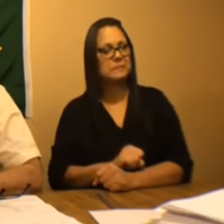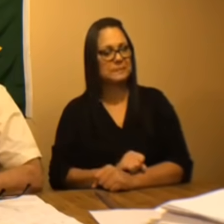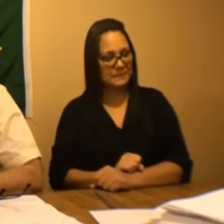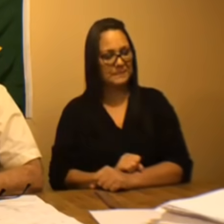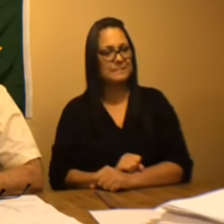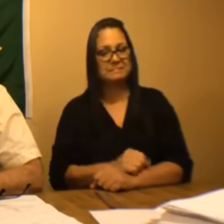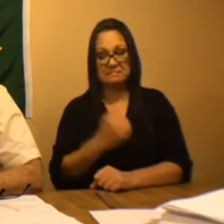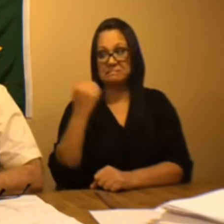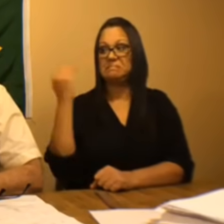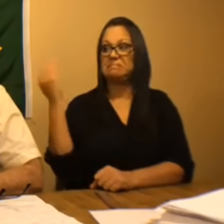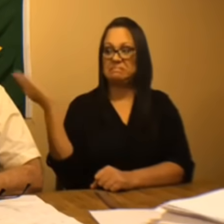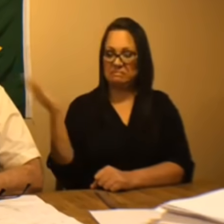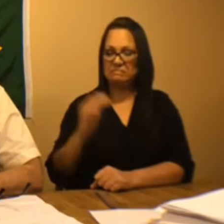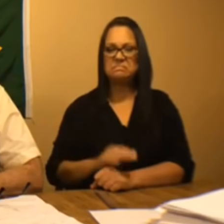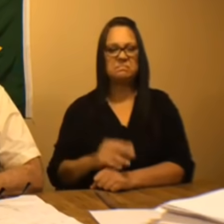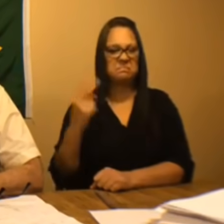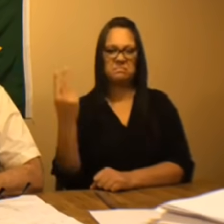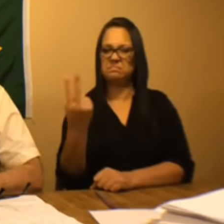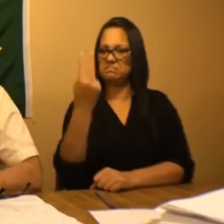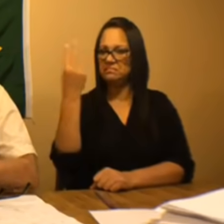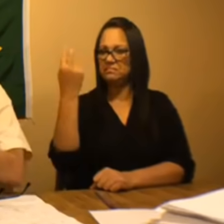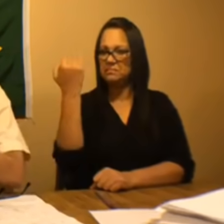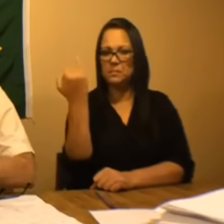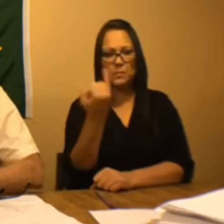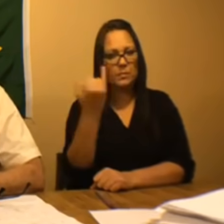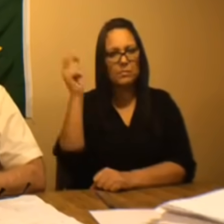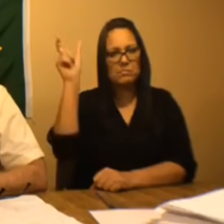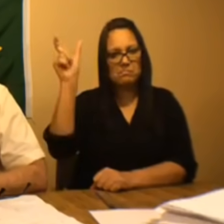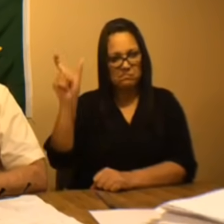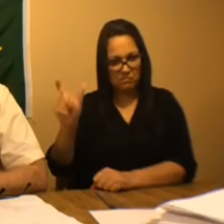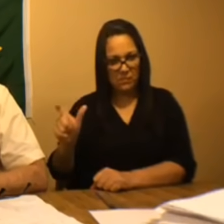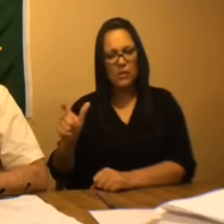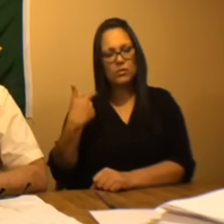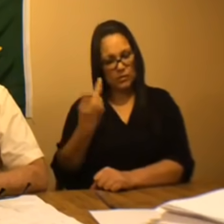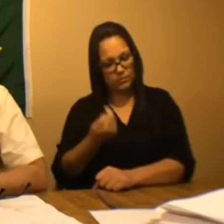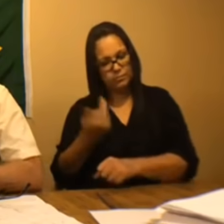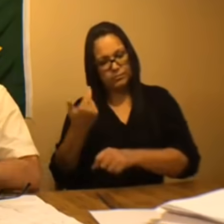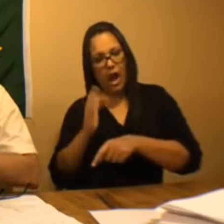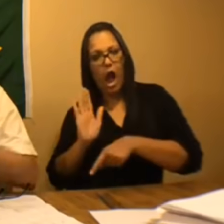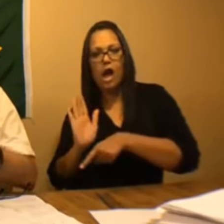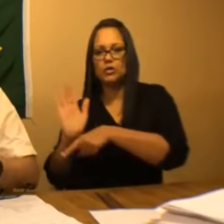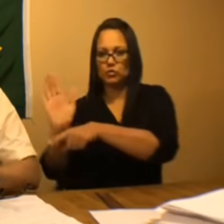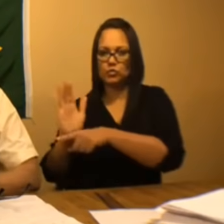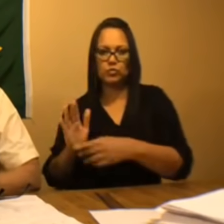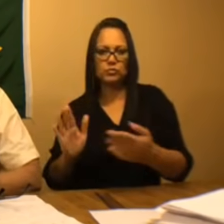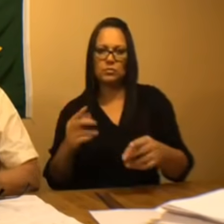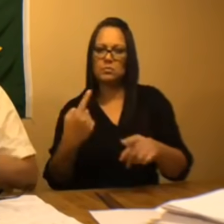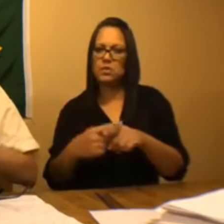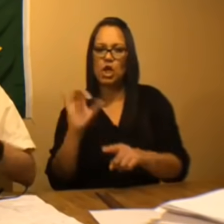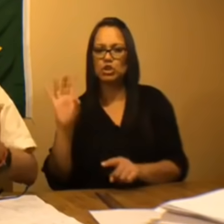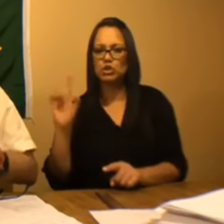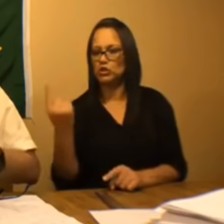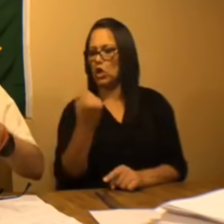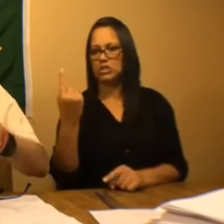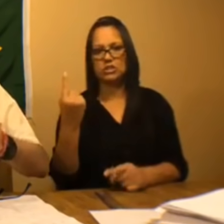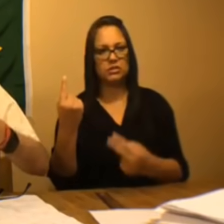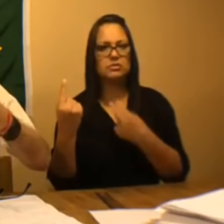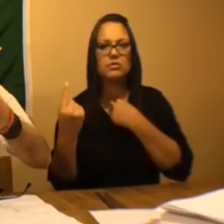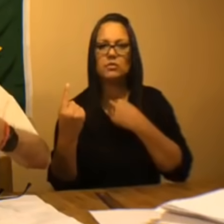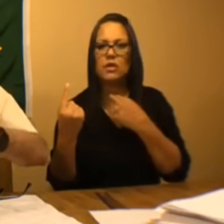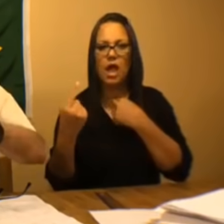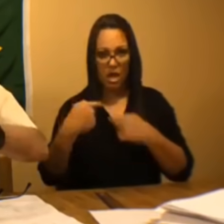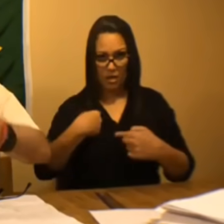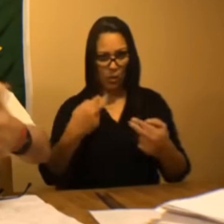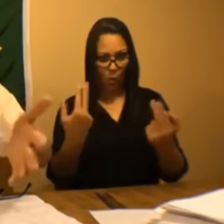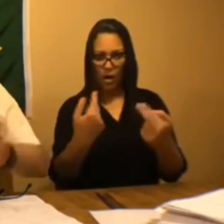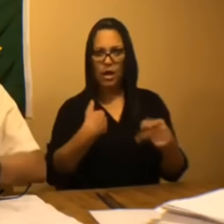É sinal que ele tem o seu valor, logicamente deve uma força para ele, que ninguém consegue nada sozinho, mesma coisa eu, não teria chegado